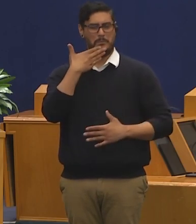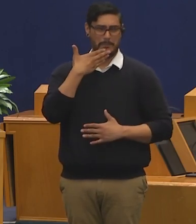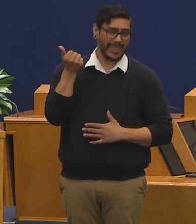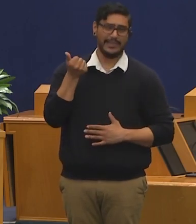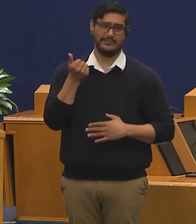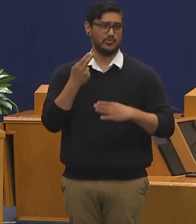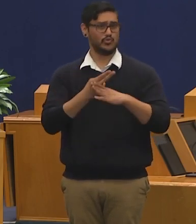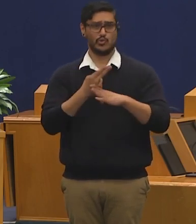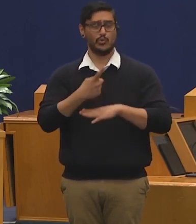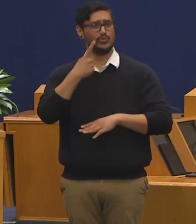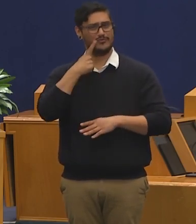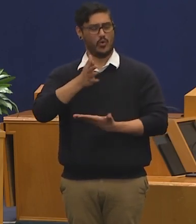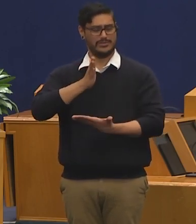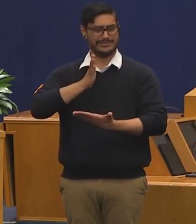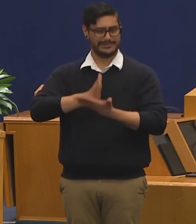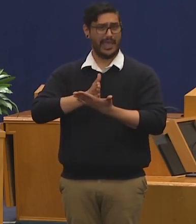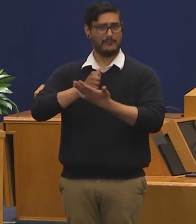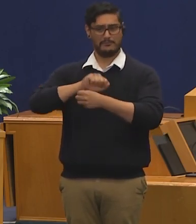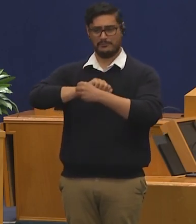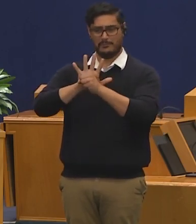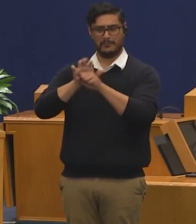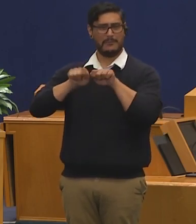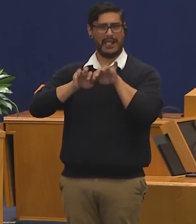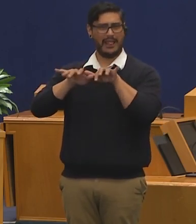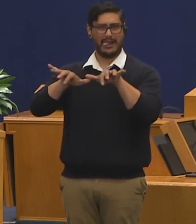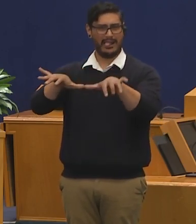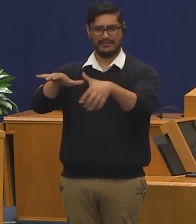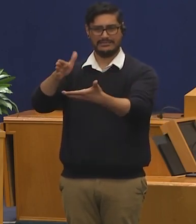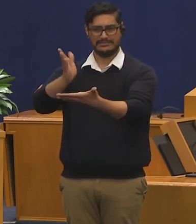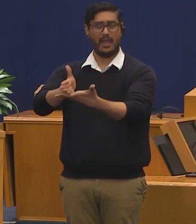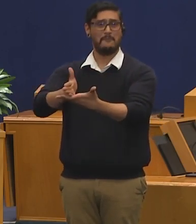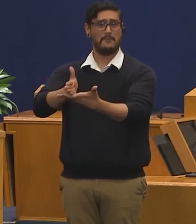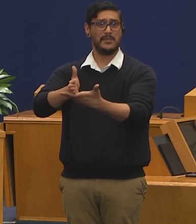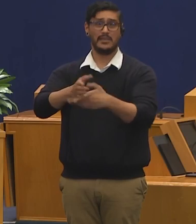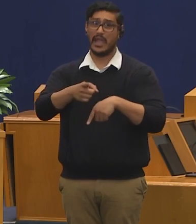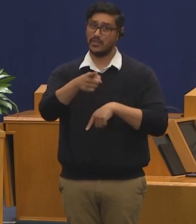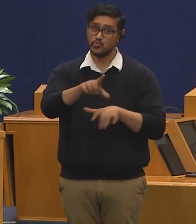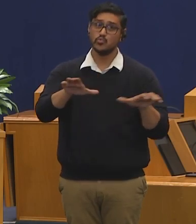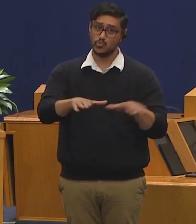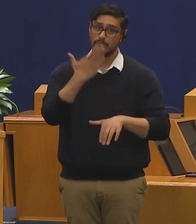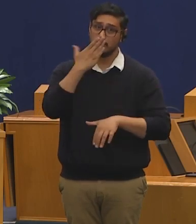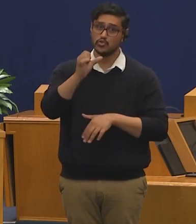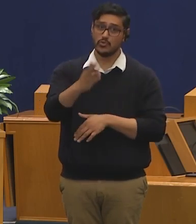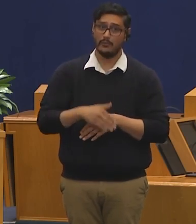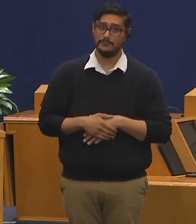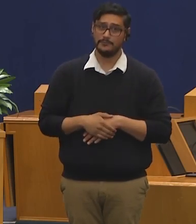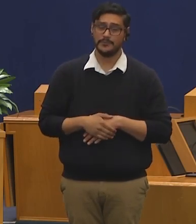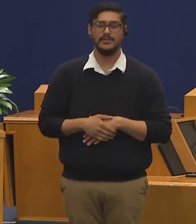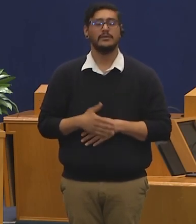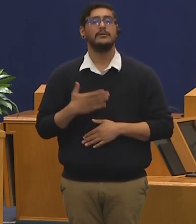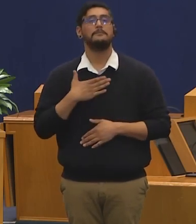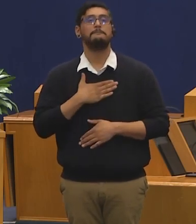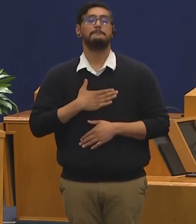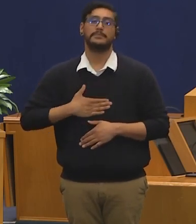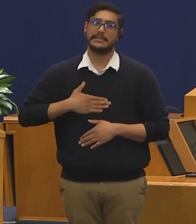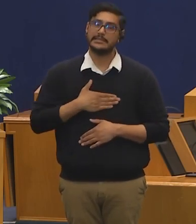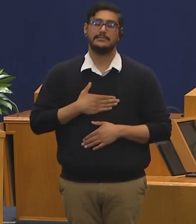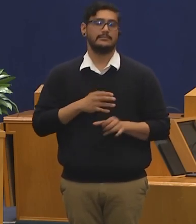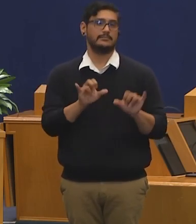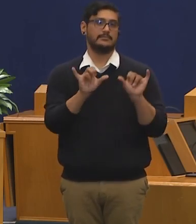frenar la propagación de COVID-19 y están haciendo su trabajo. Por favor, quédense